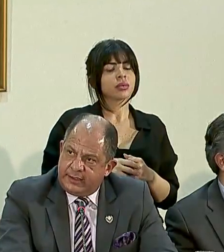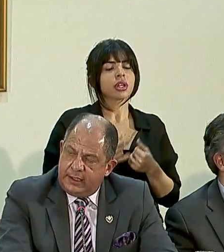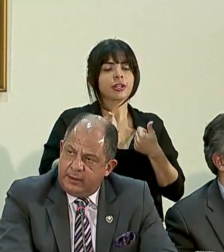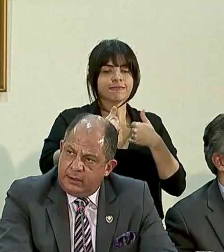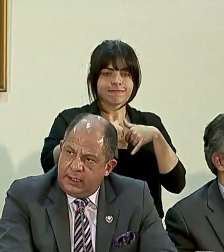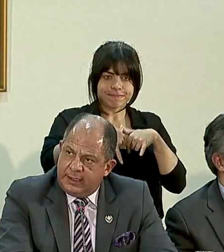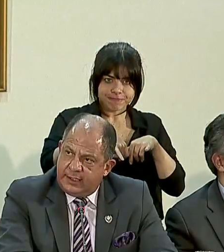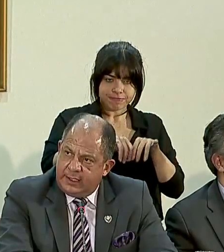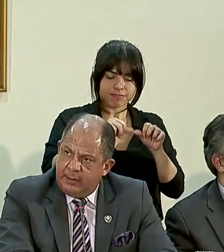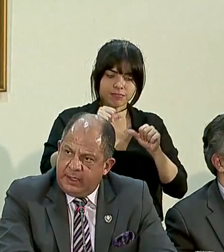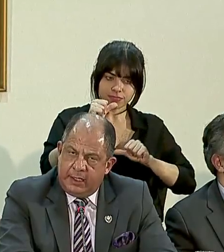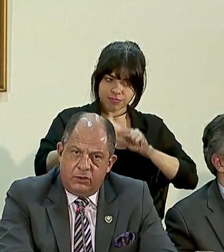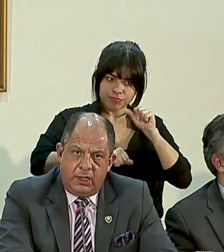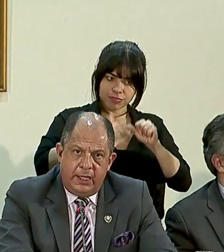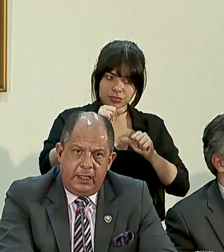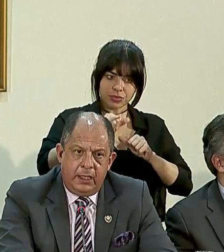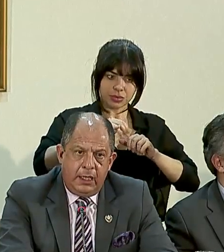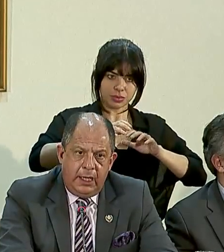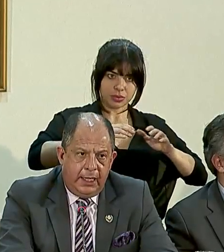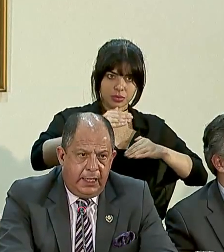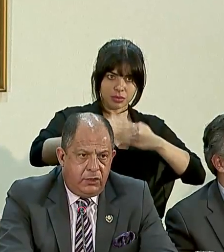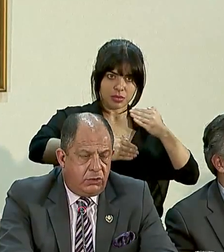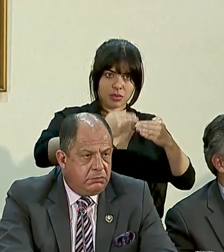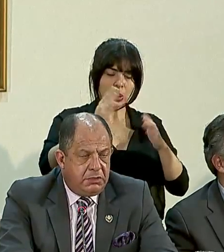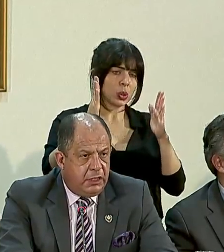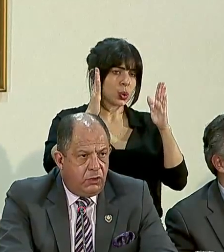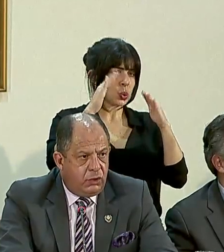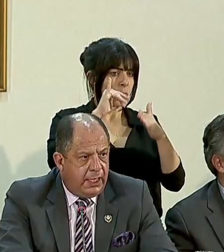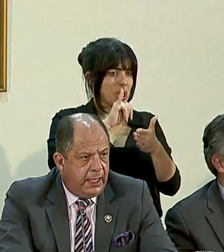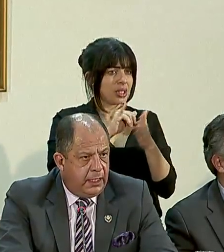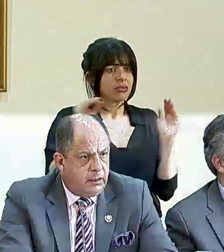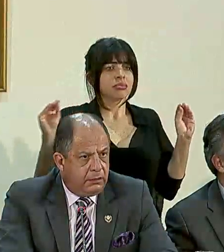continuaremos en esa dinámica. No hay en ello